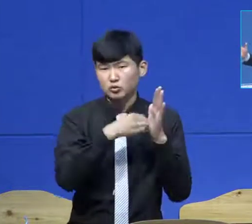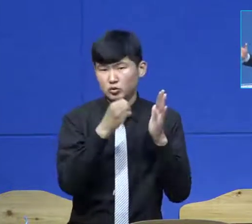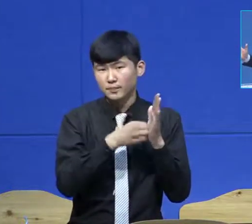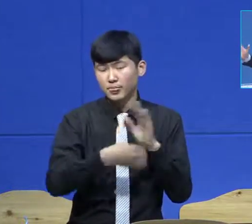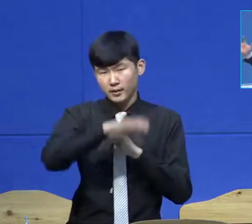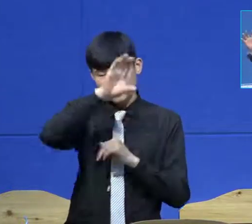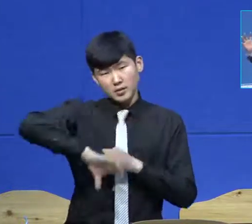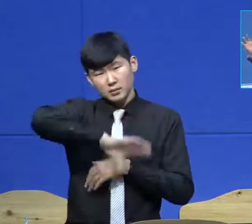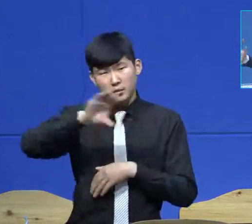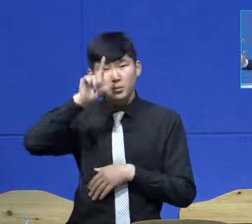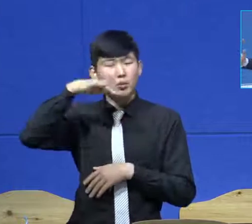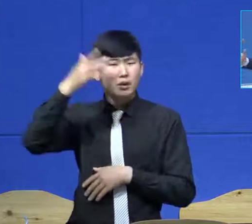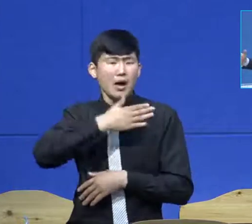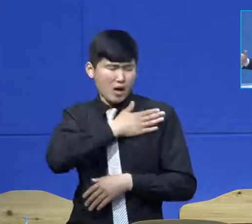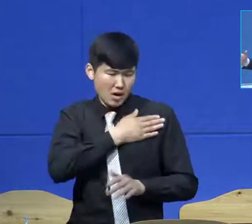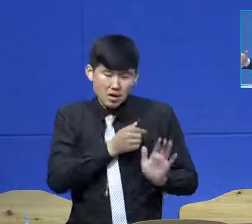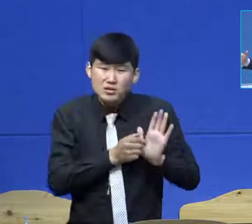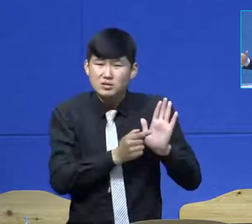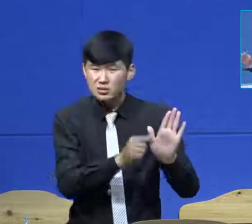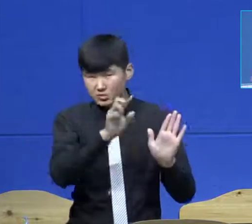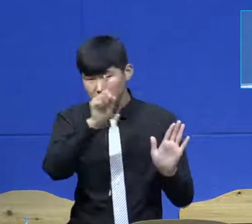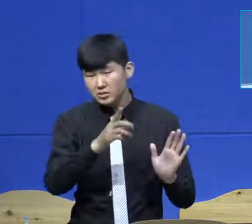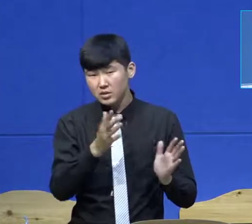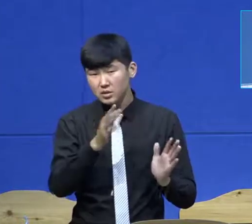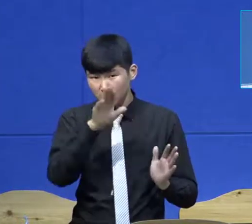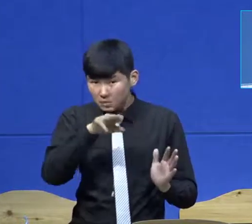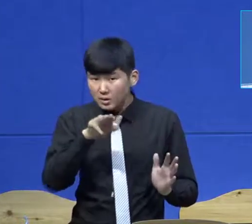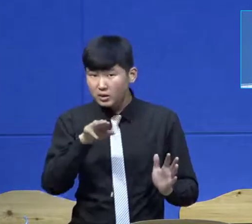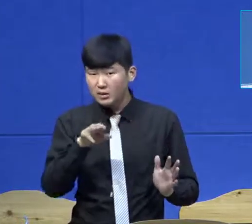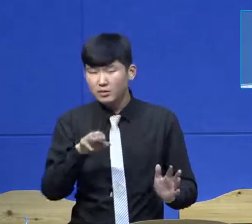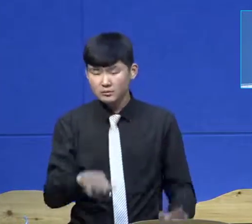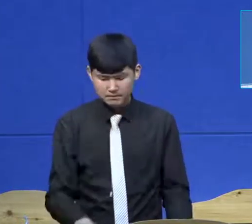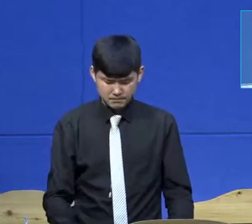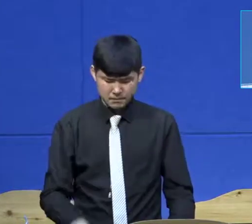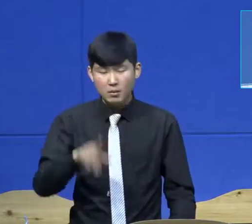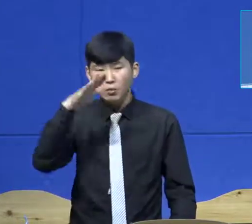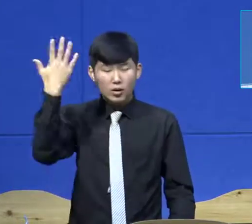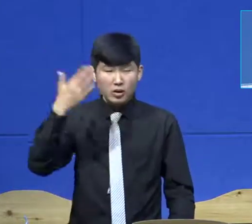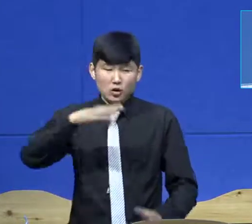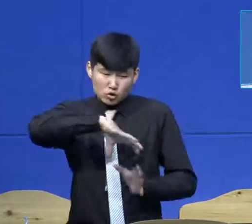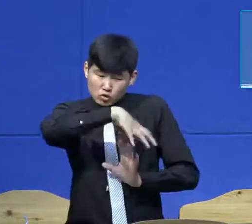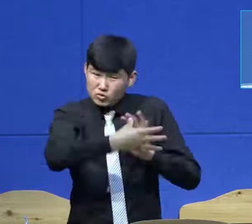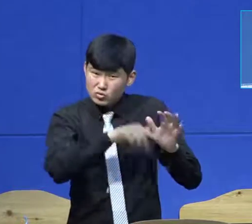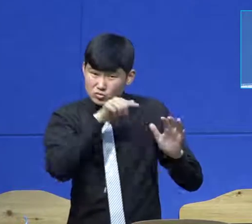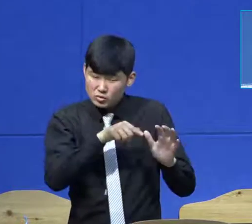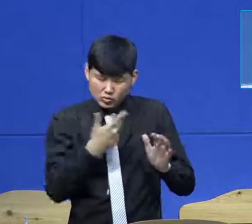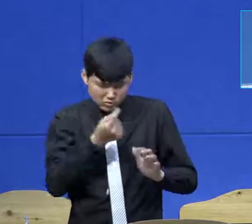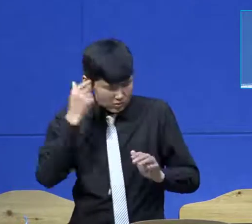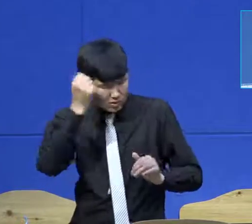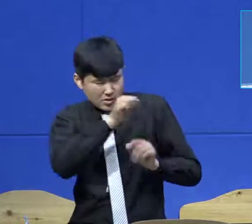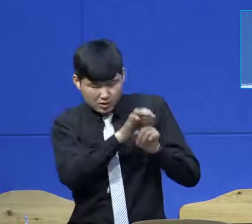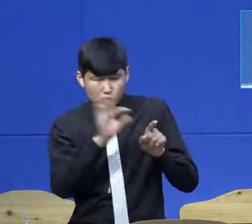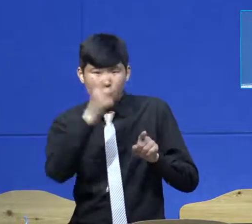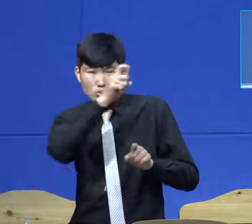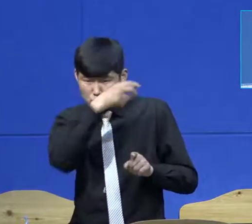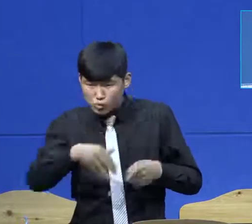Загалмай дээр бурхны хайр илэрхийлэгдсэн биз дээ. Тэ мэ? Бурхан ертөнцийг үнэхээр хайрласандаа цорын